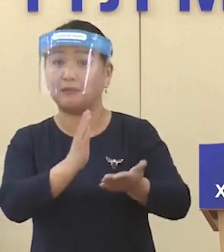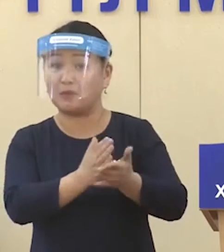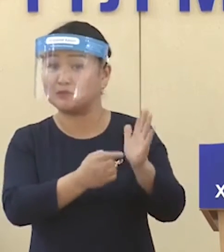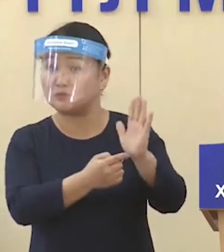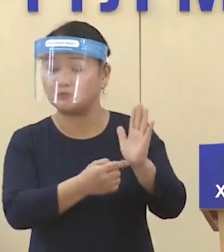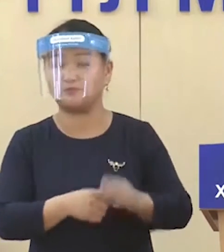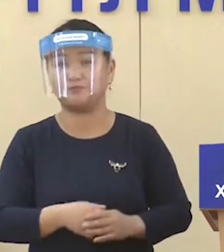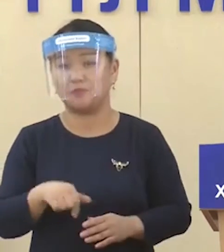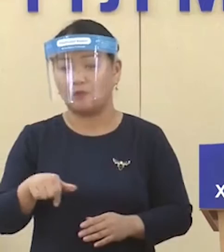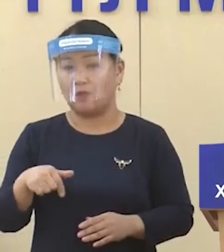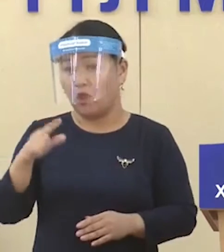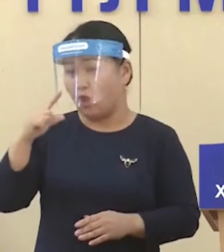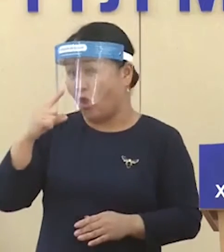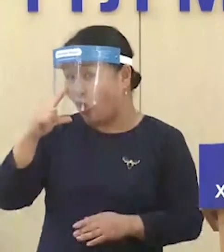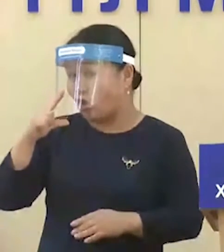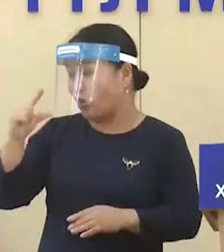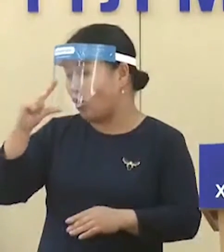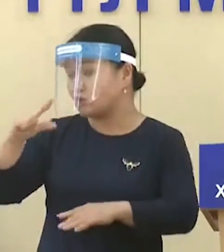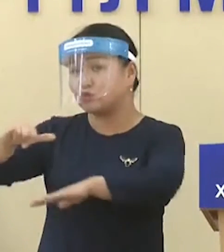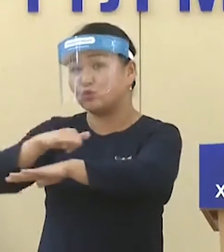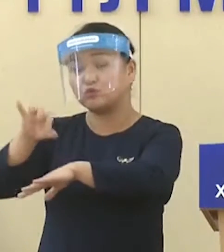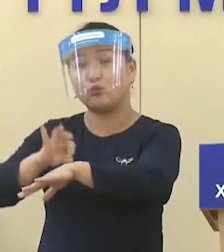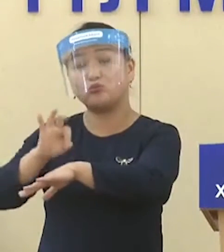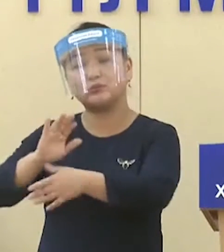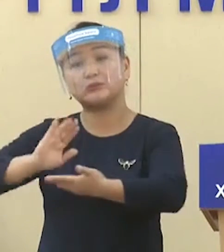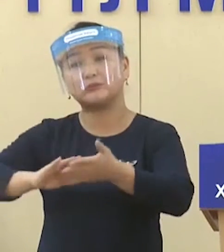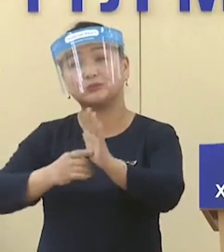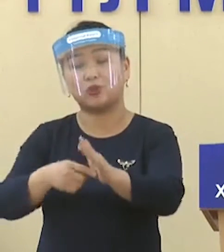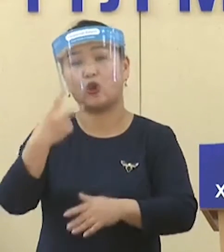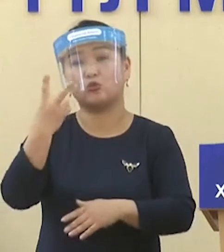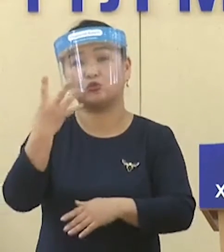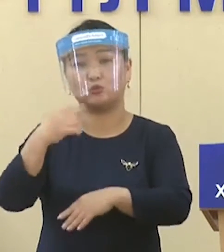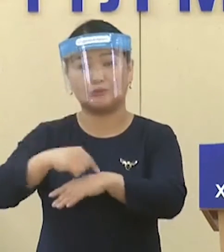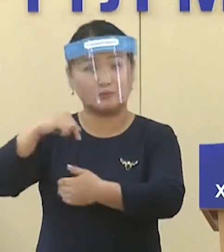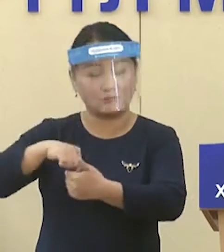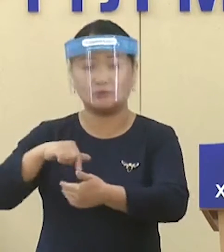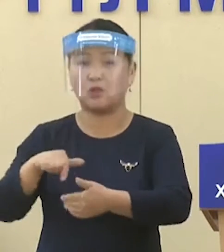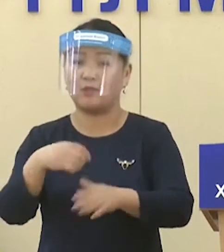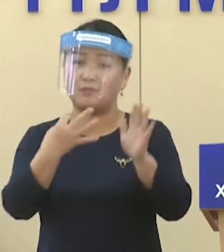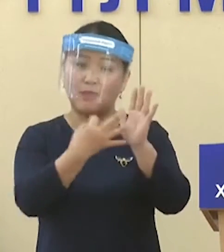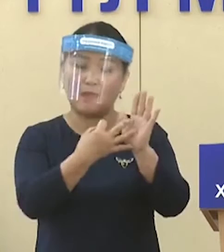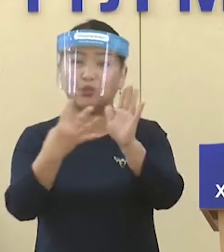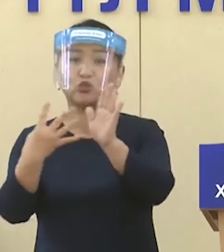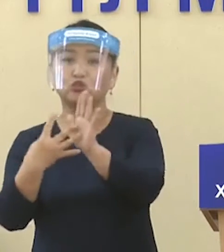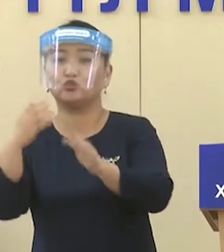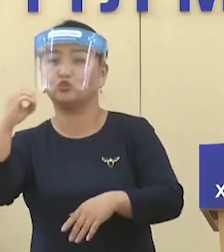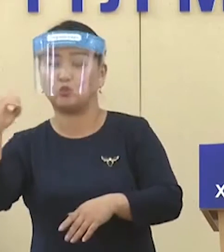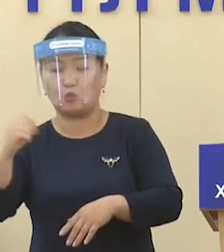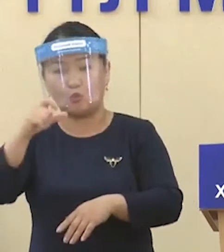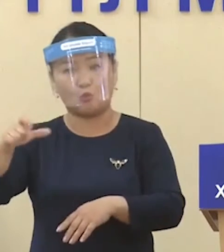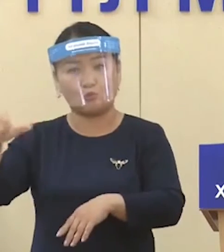За манай Хөрш Оросын холбооны улсын өвчлийг танилцуулъя. За 24 цагийн дотор 8900 гаруй